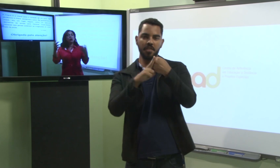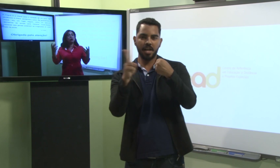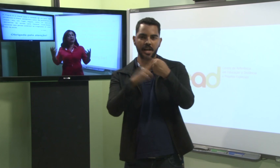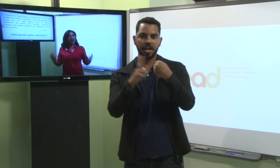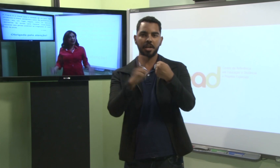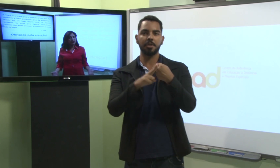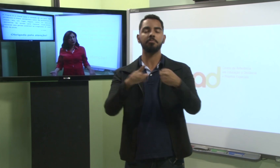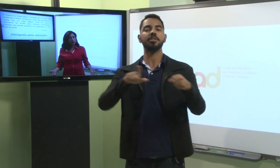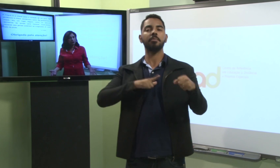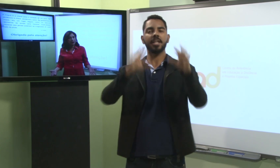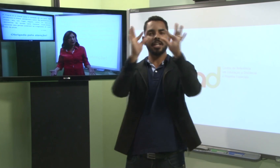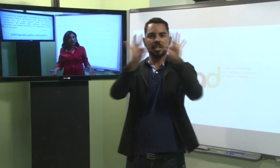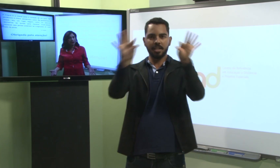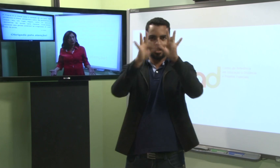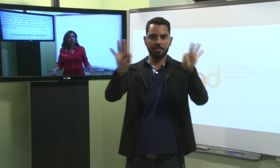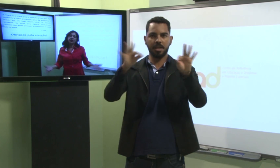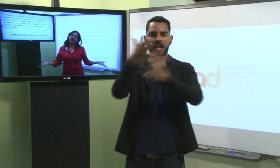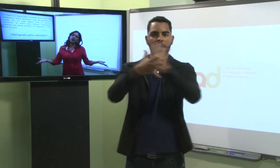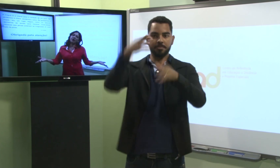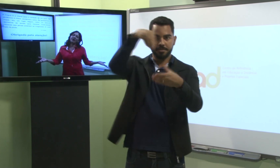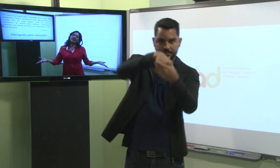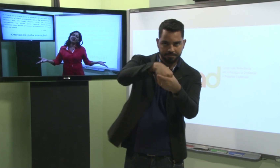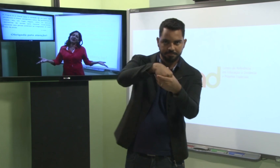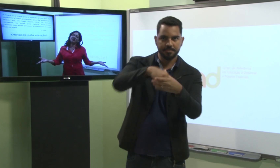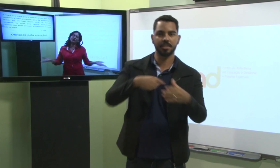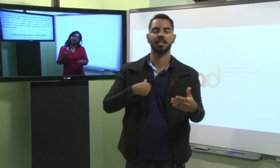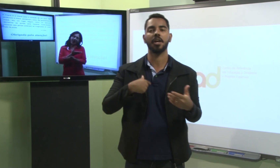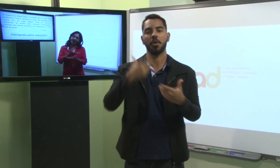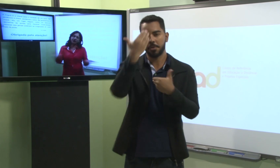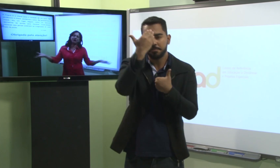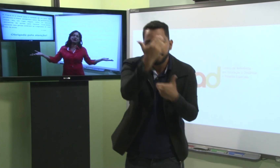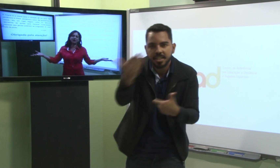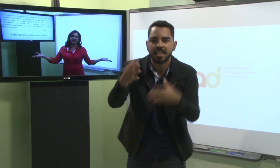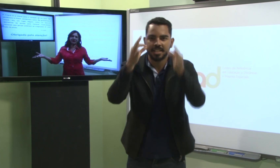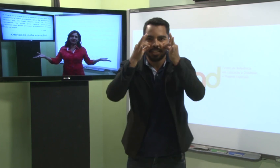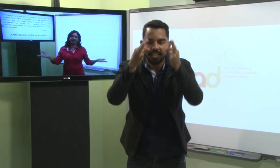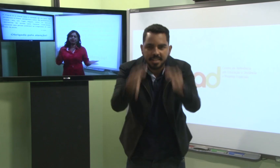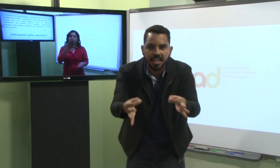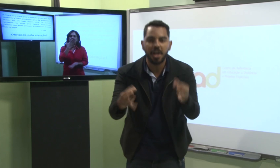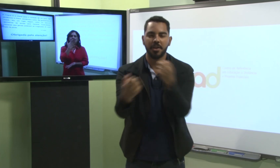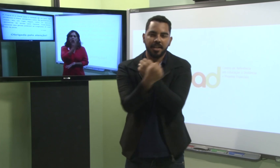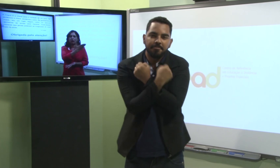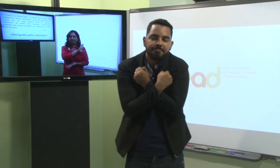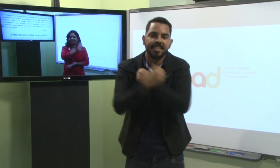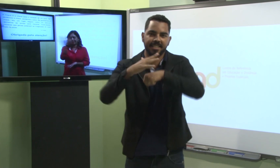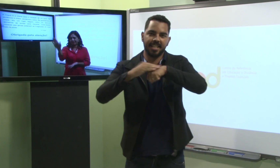Obrigada a todos pela atenção e um abraço carinhoso a todos vocês.